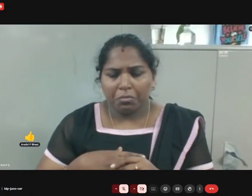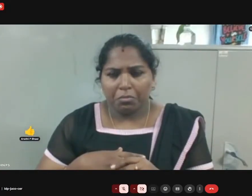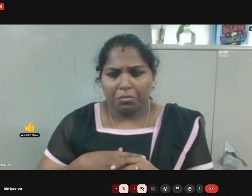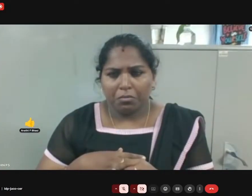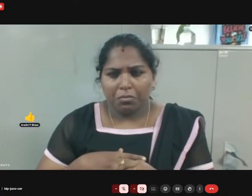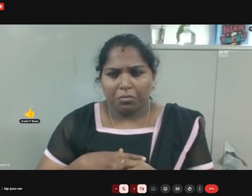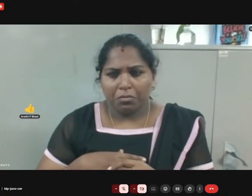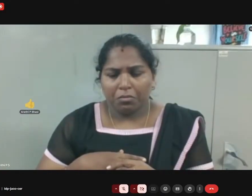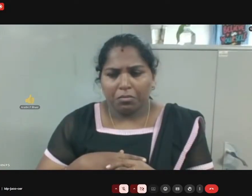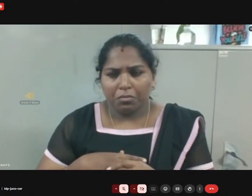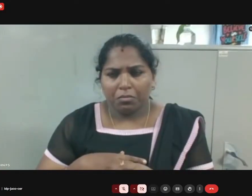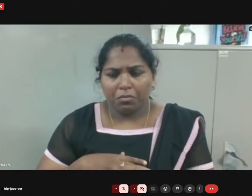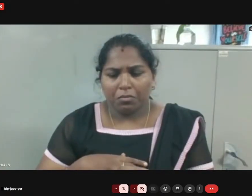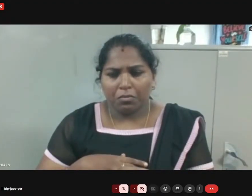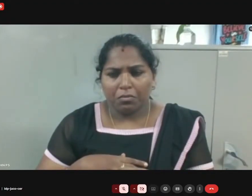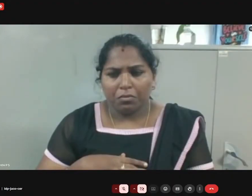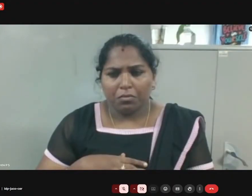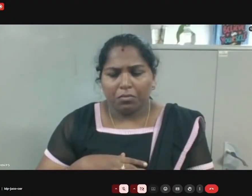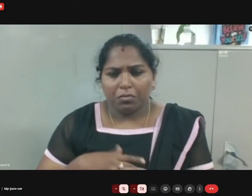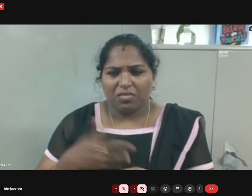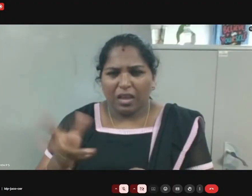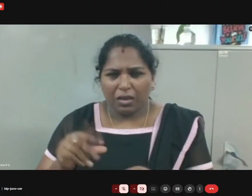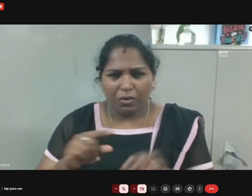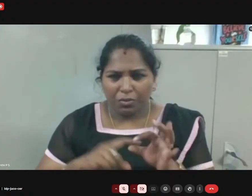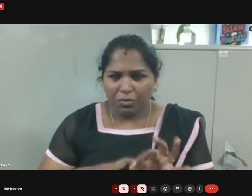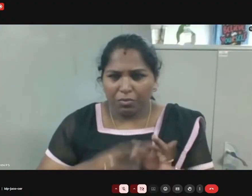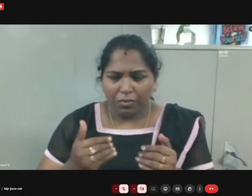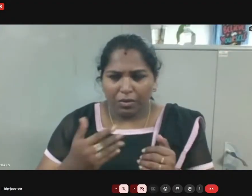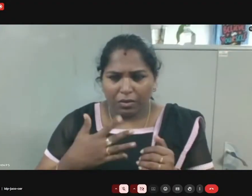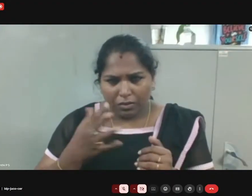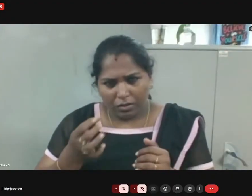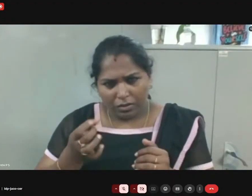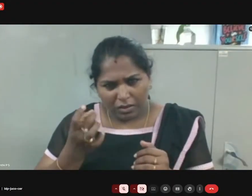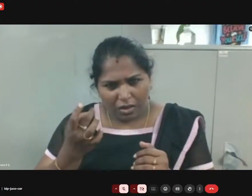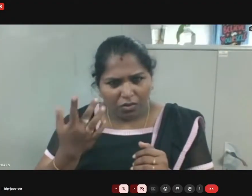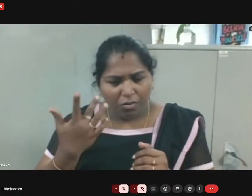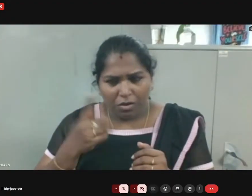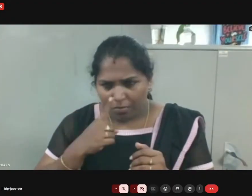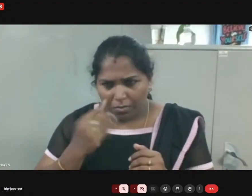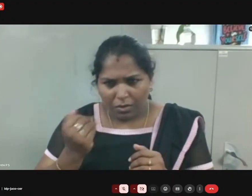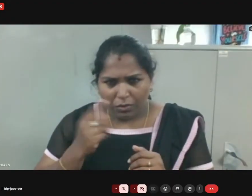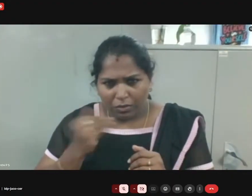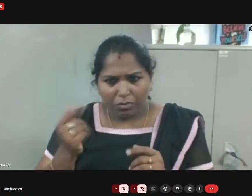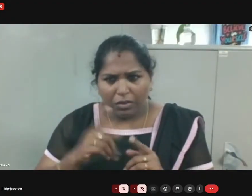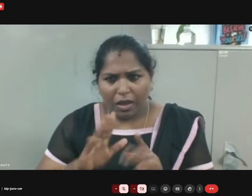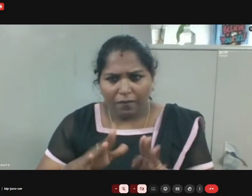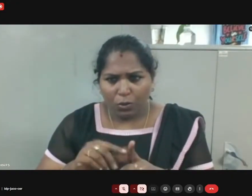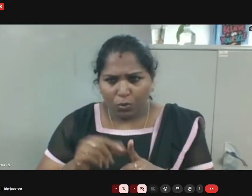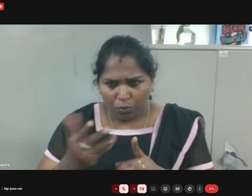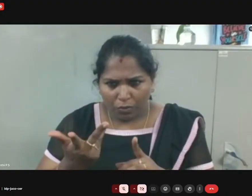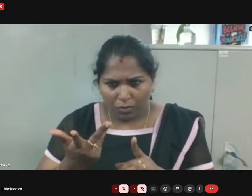കേൾക്കാം സാർ, കേൾക്കാം. നമ്മള് ക്വസ്റ്റ്യൻ ഒന്നും കൂടെ ഒന്ന് റിപ്പീറ്റ്. നമുക്ക് അഗ്രസീവ് ആയിട്ടുള്ള മീൻസ് സിബ്ലിങ്സ് ഉണ്ടെങ്കിൽ എന്ത് ചെയ്യുമെന്നല്ലേ